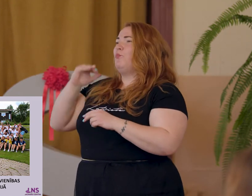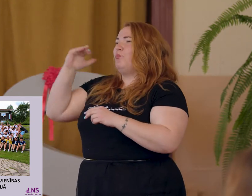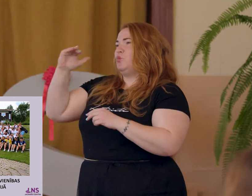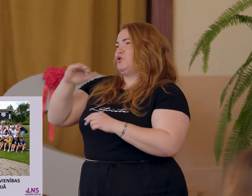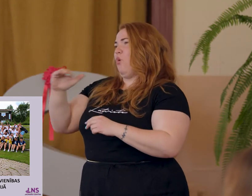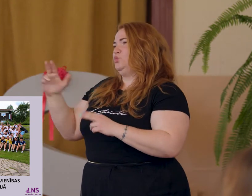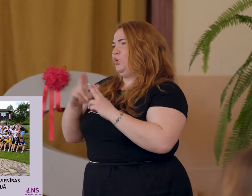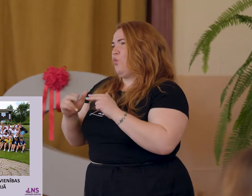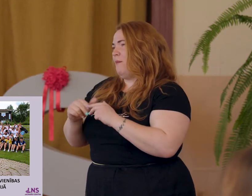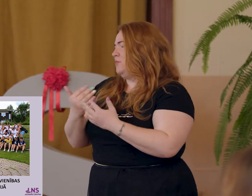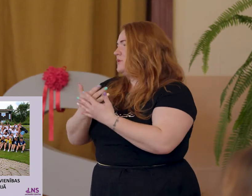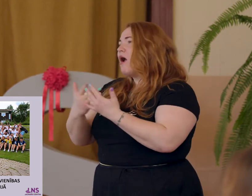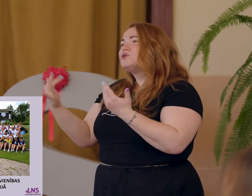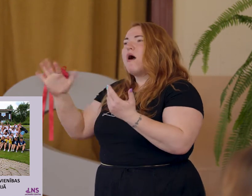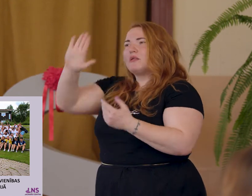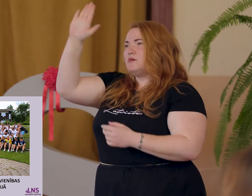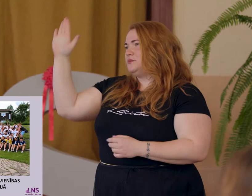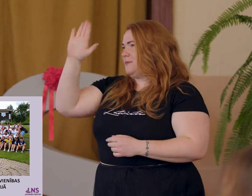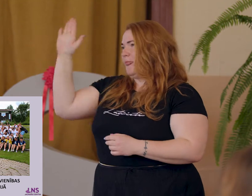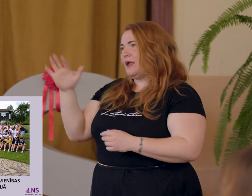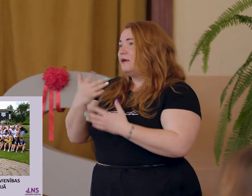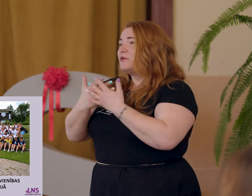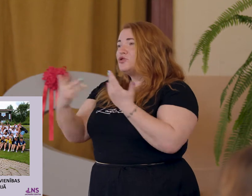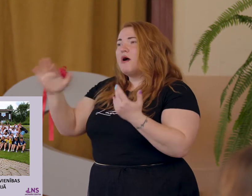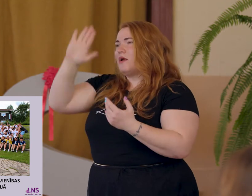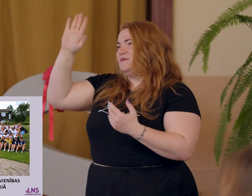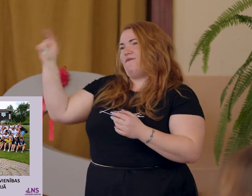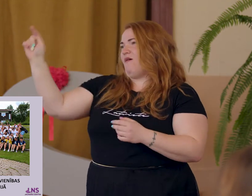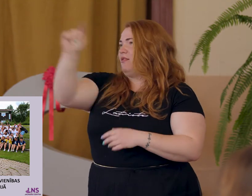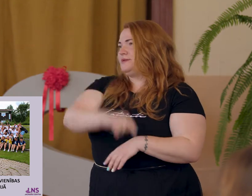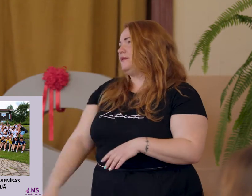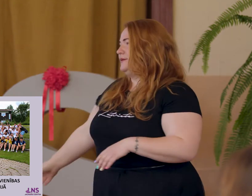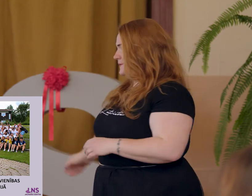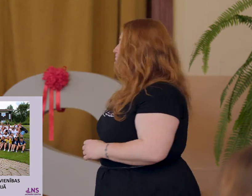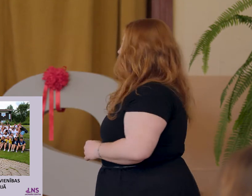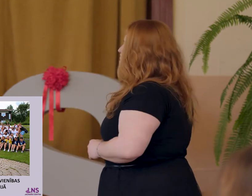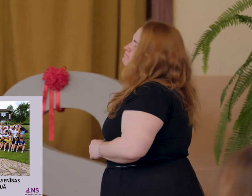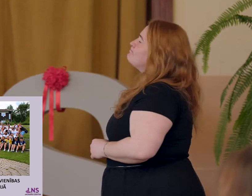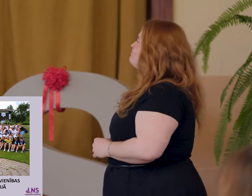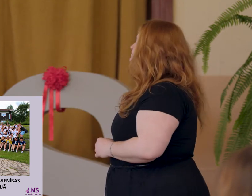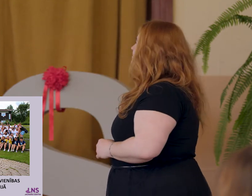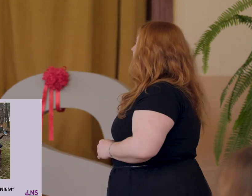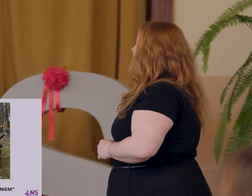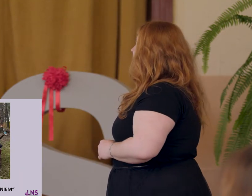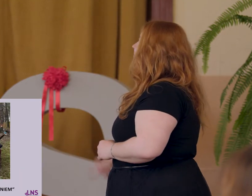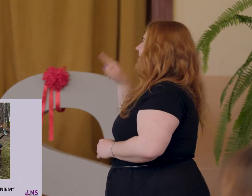bērnu nometnēs, arī pieaugušos nometnēs, dažādās valstīs esam bijuši.